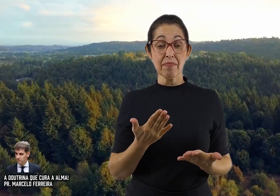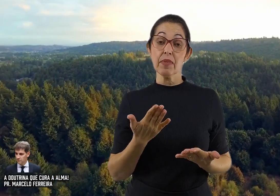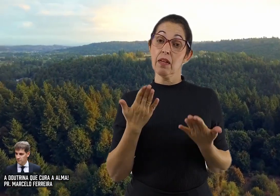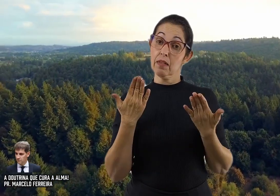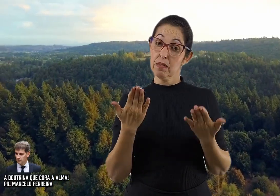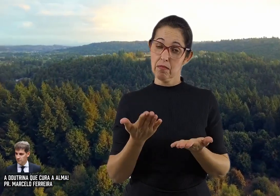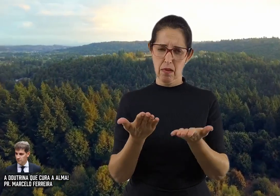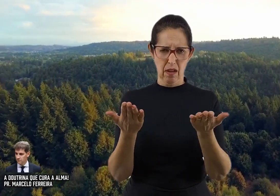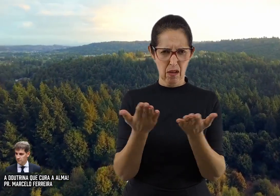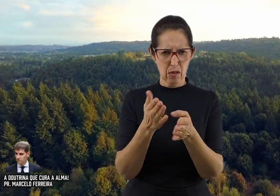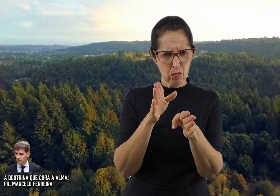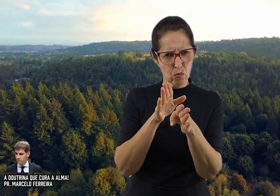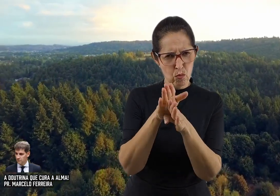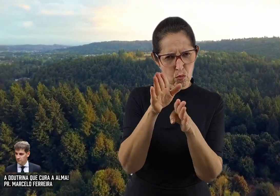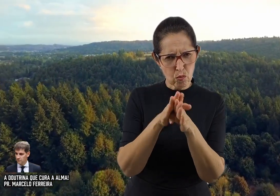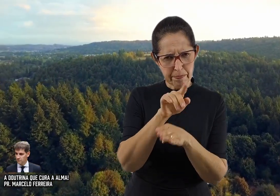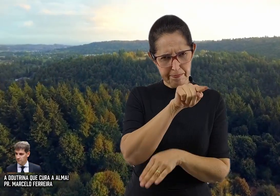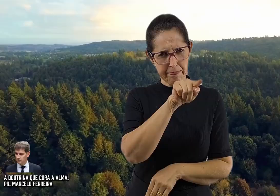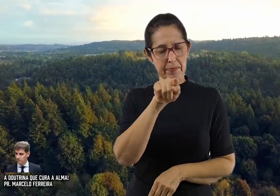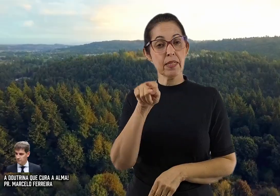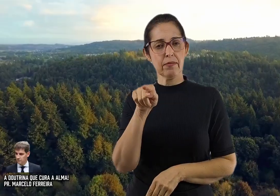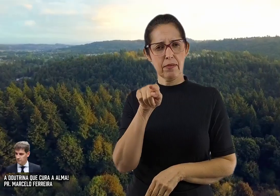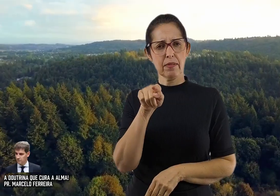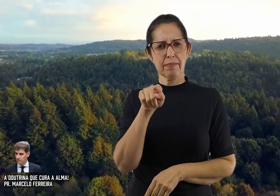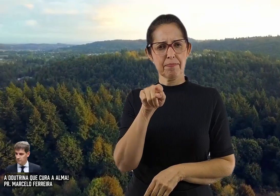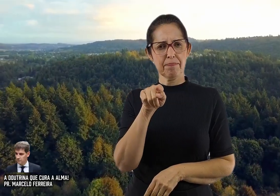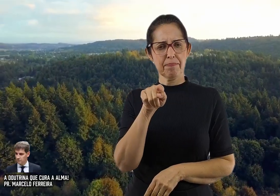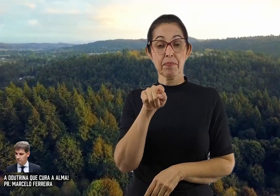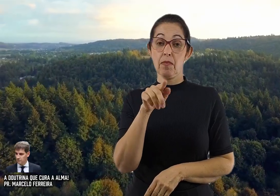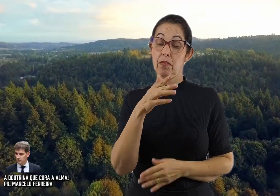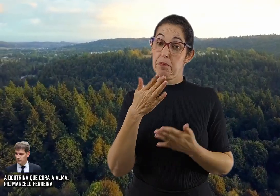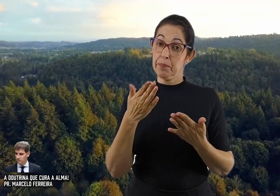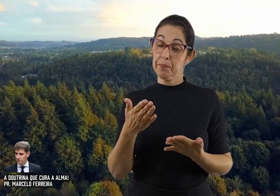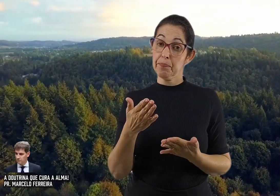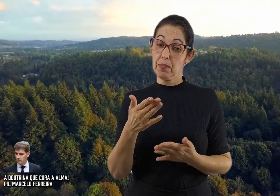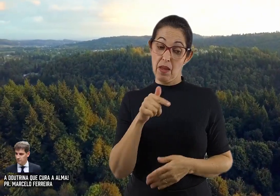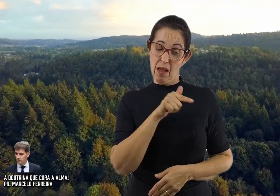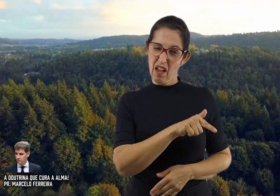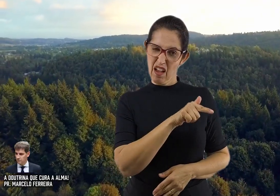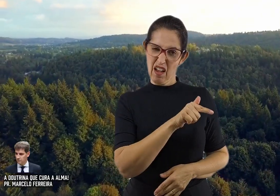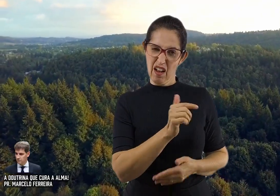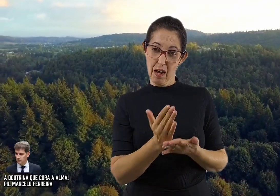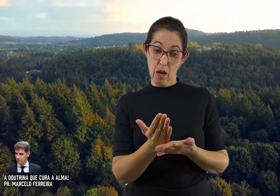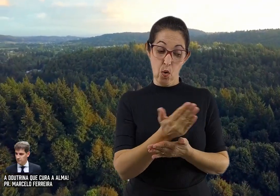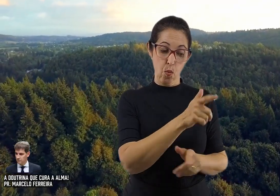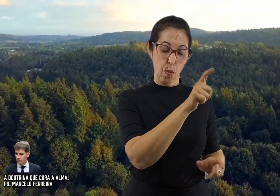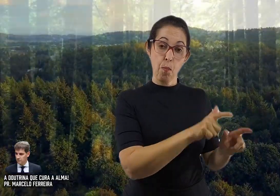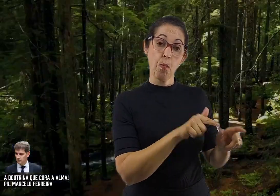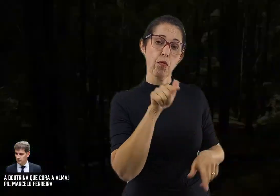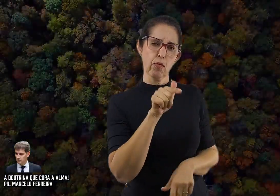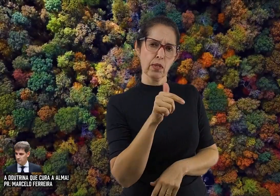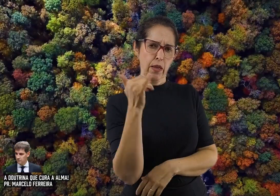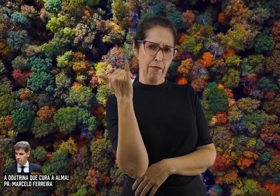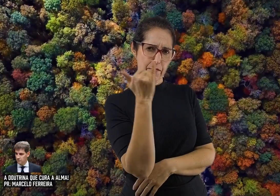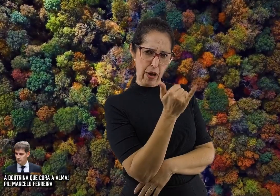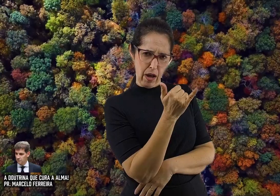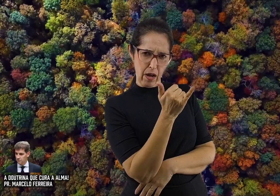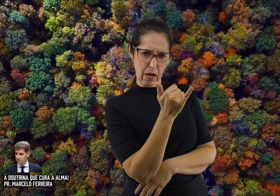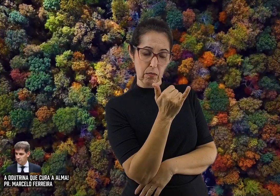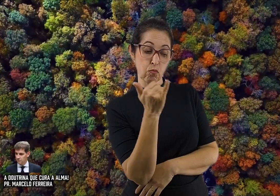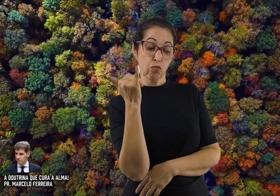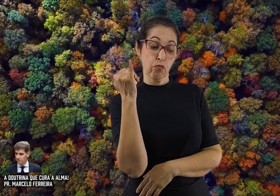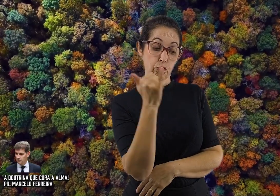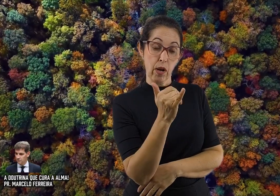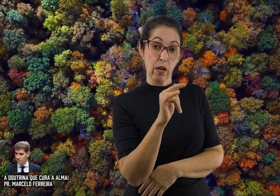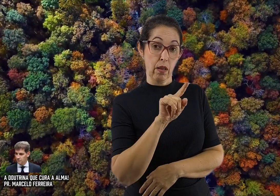conselho para todos os irmãos. Que Paulo fala assim: olha, a homem herege, fala uma vez ou duas,